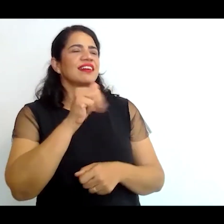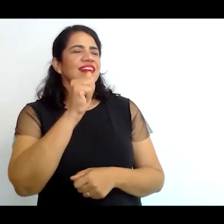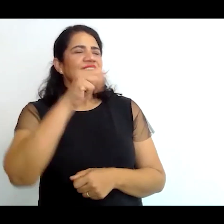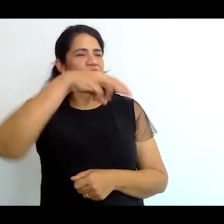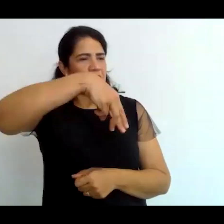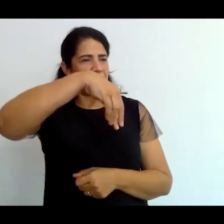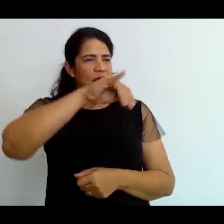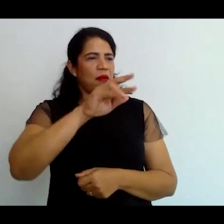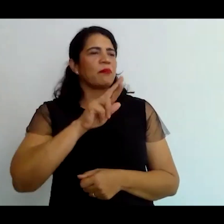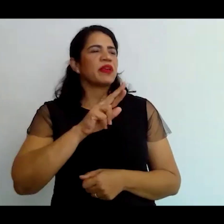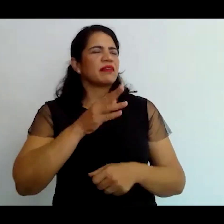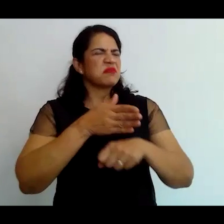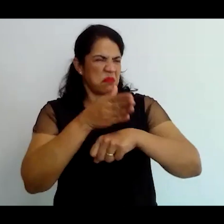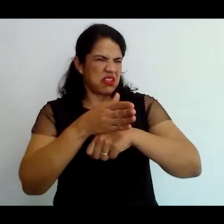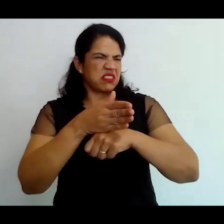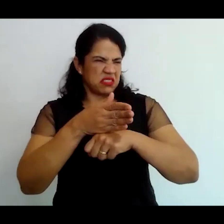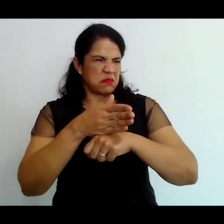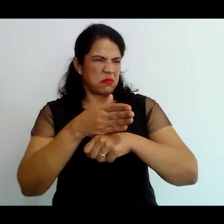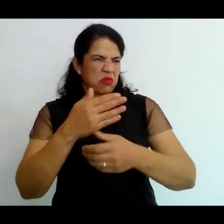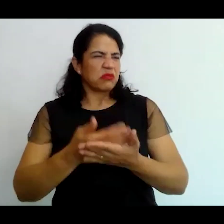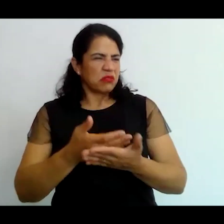No espaço,